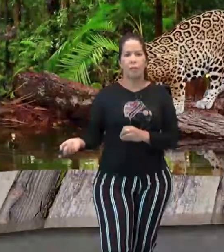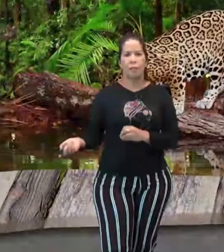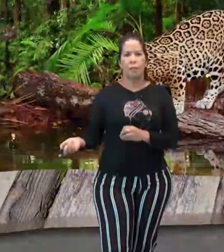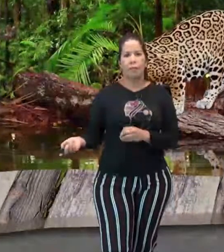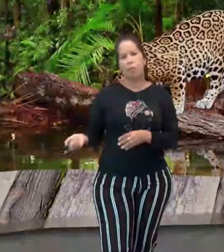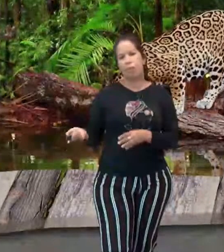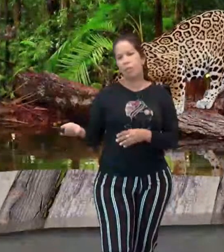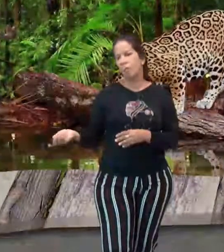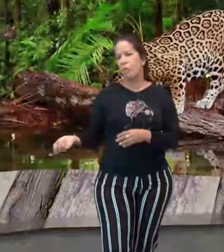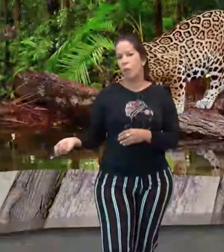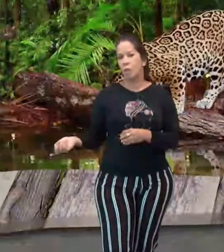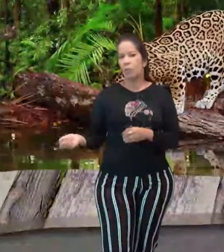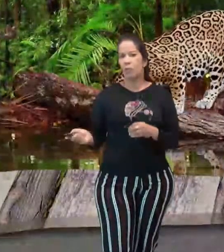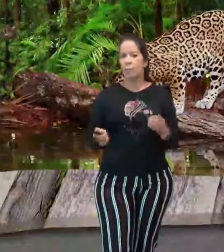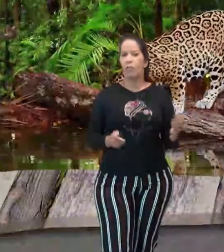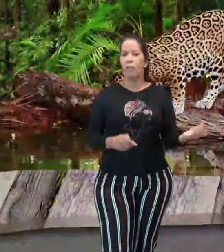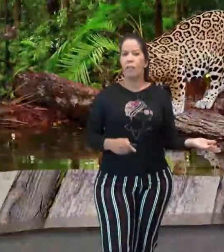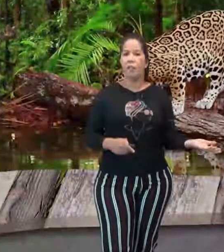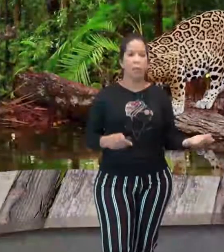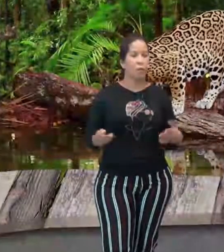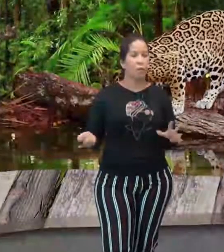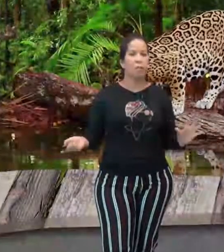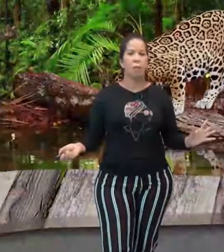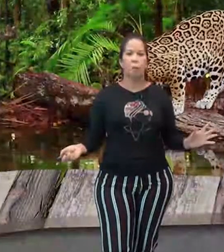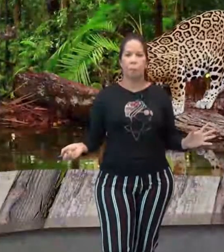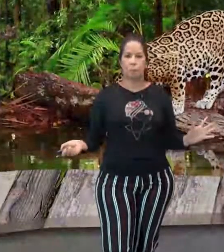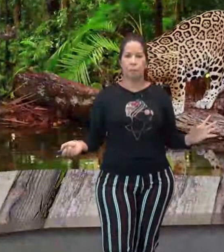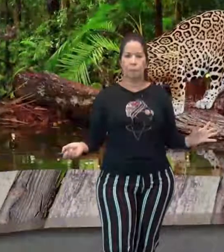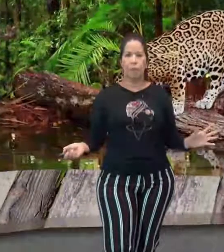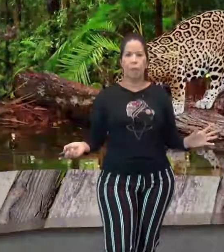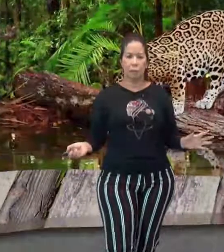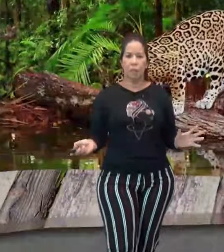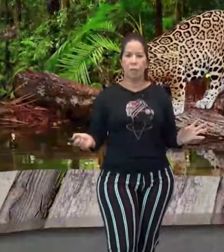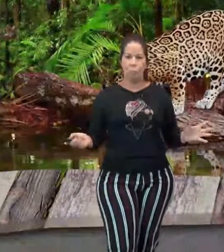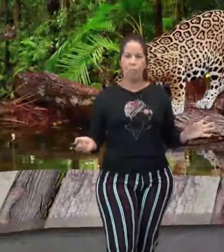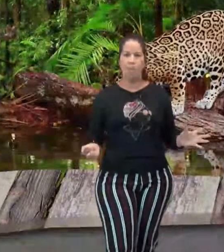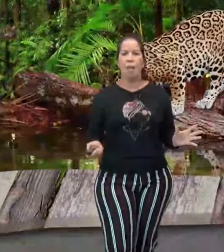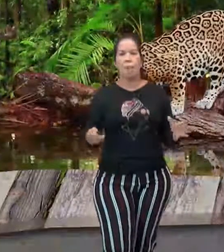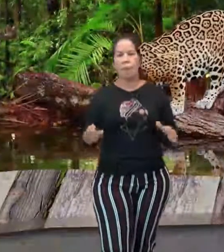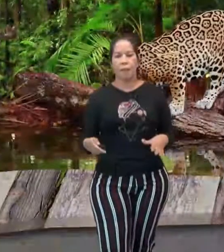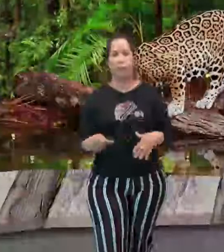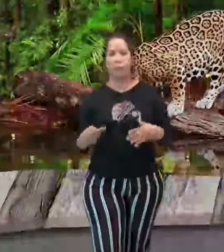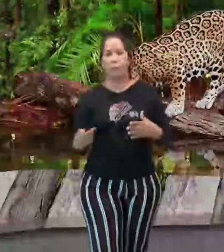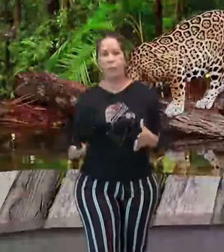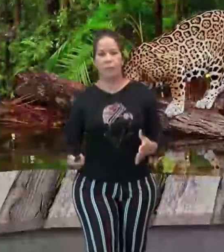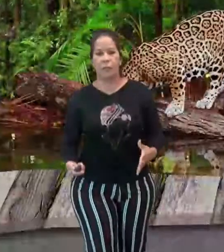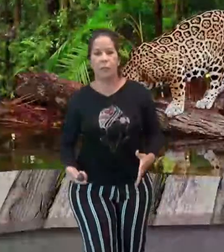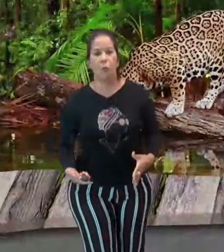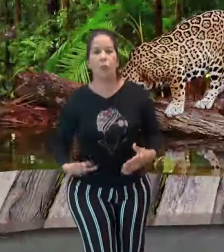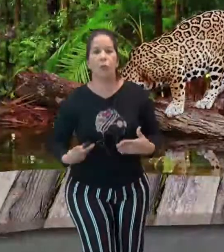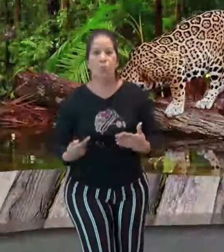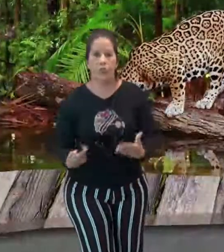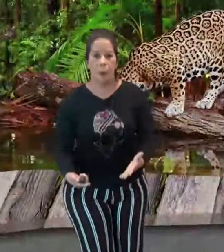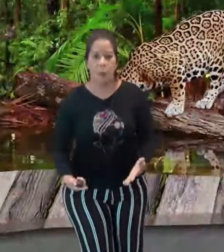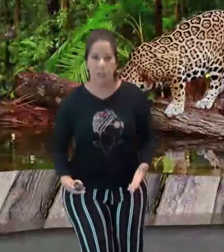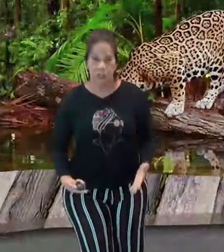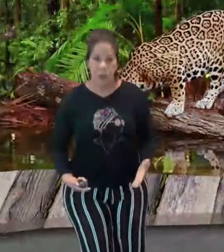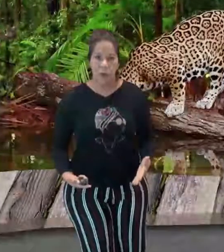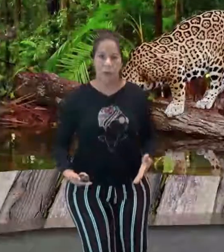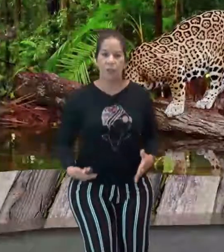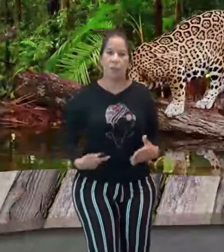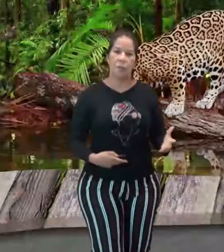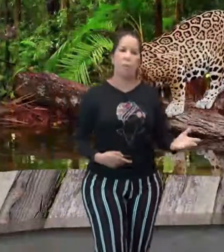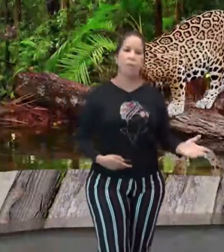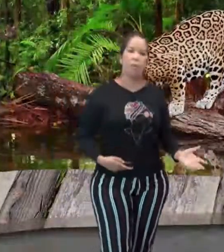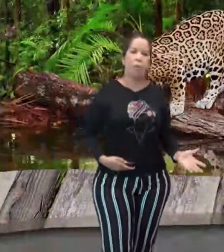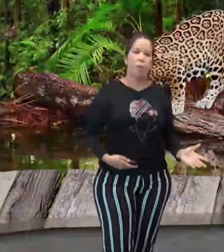né? Pode ter situações que você pode reverter, outras não. Mas algumas, pelo fato de você ter observado muito inicialmente no